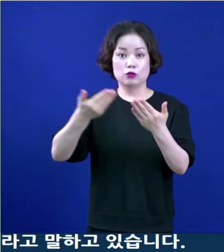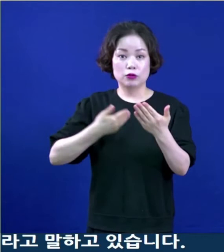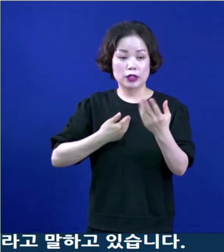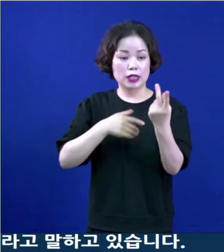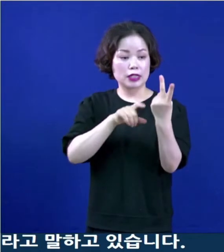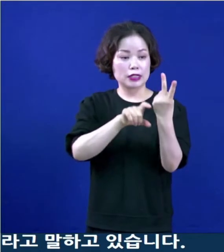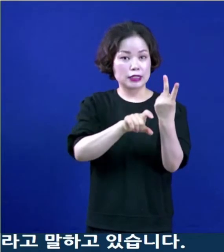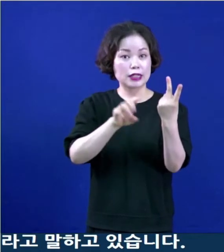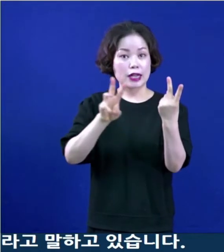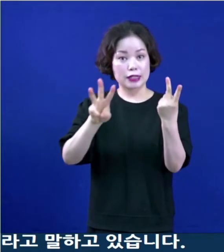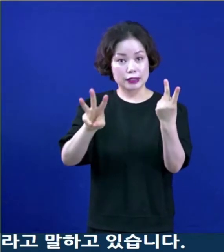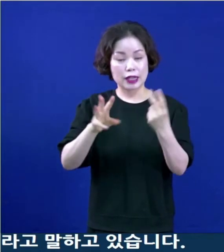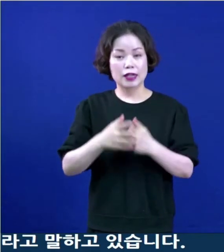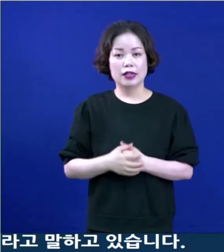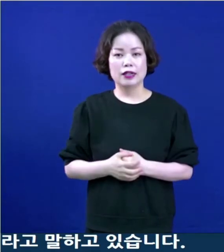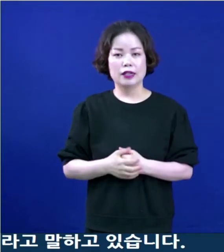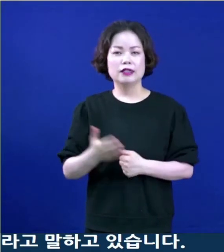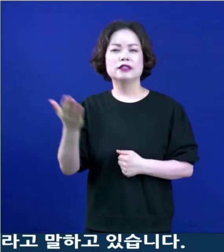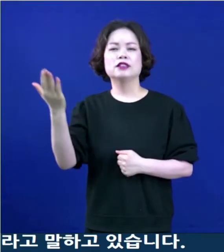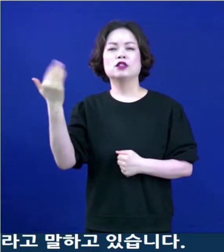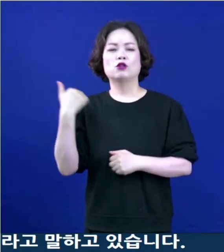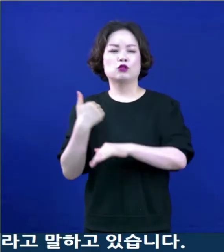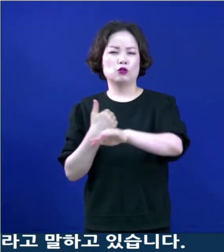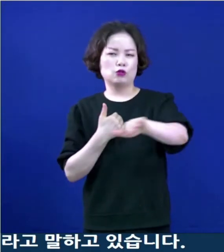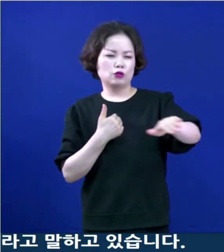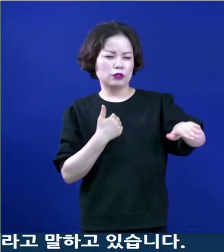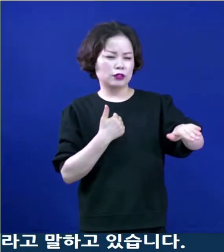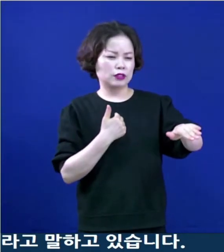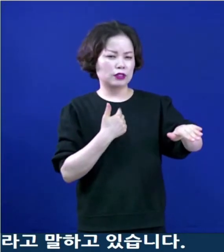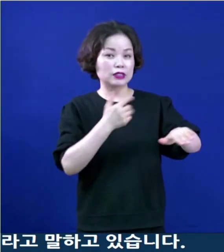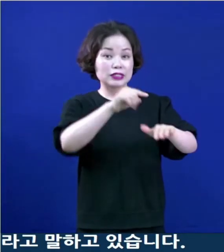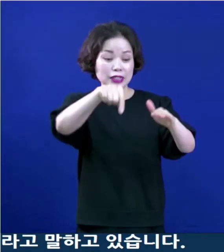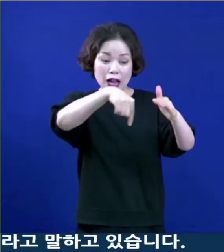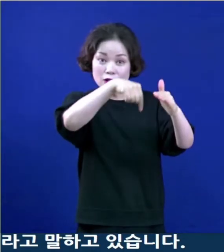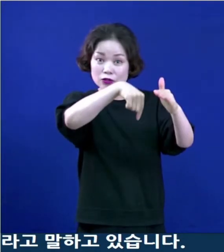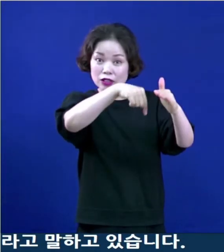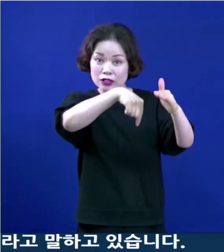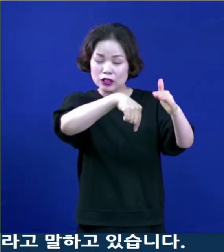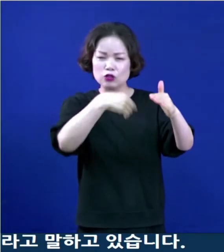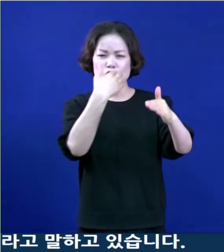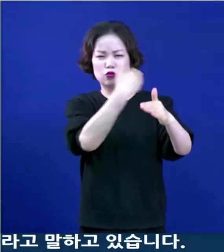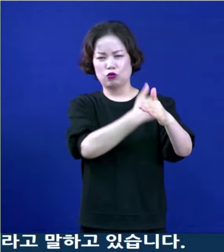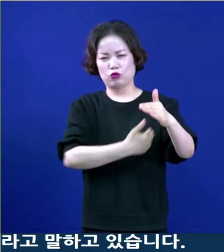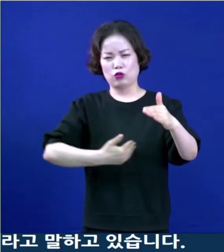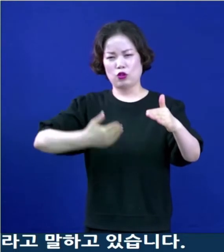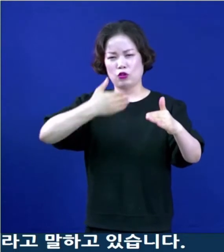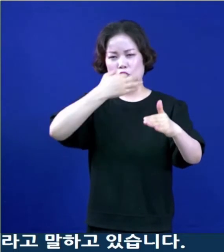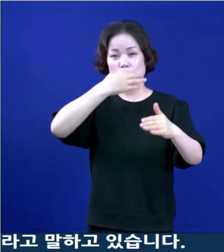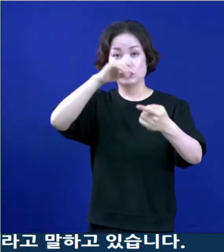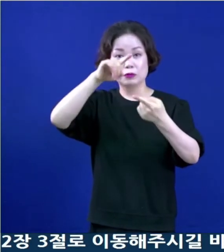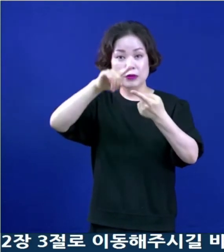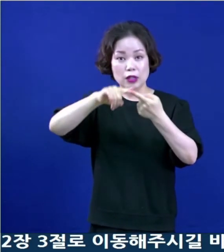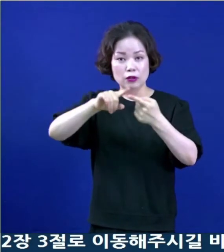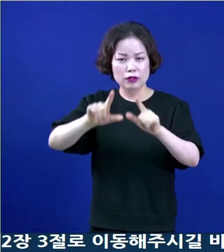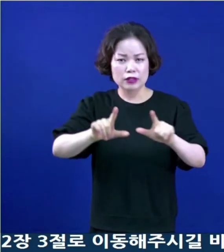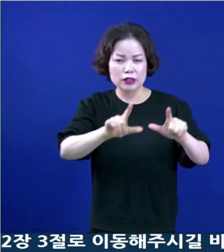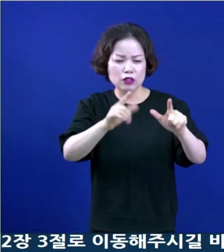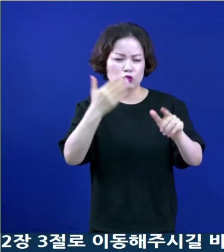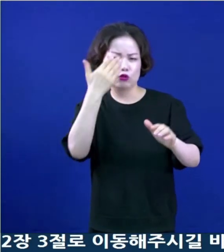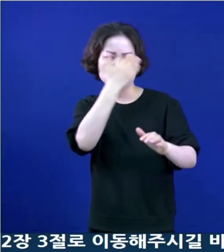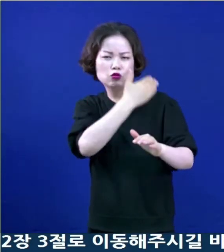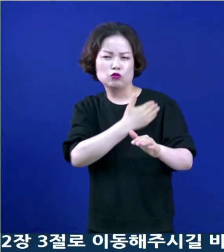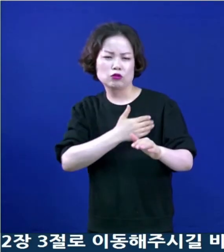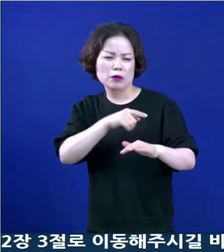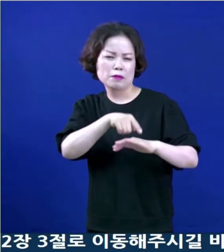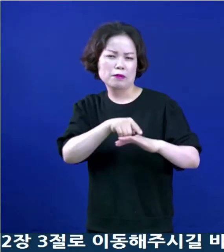같이 읽겠습니다. 전에는 우리도 다 그 가운데서 우리 육체의 욕심을 따라 지내며 육체와